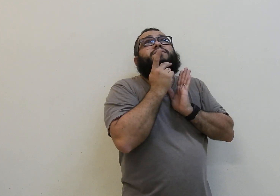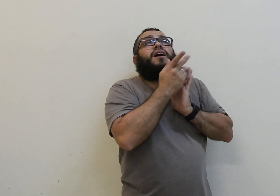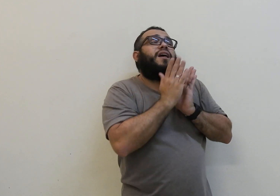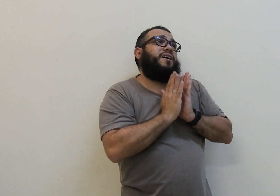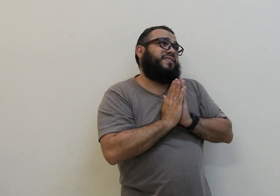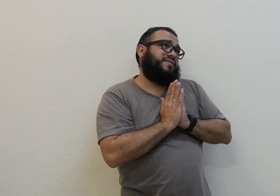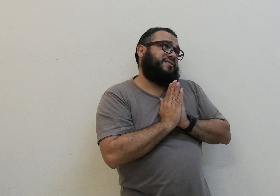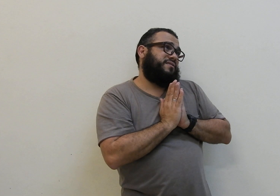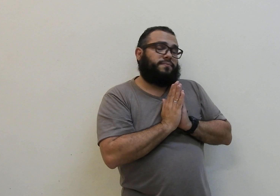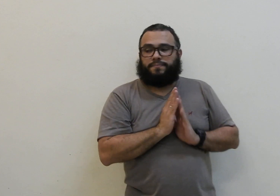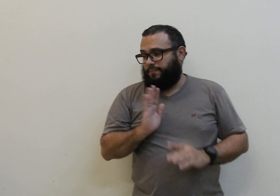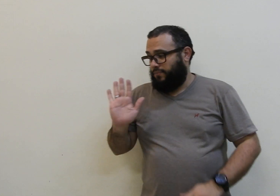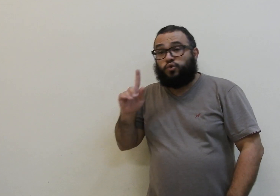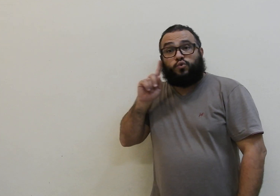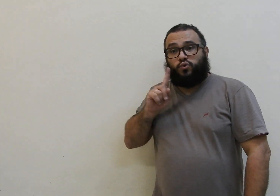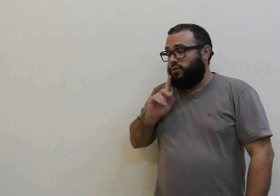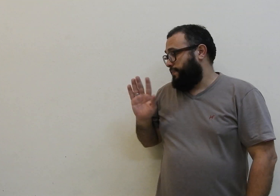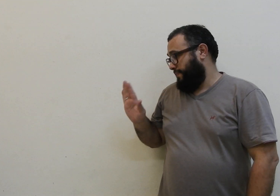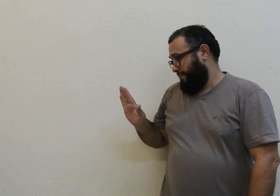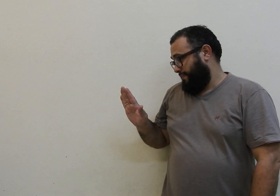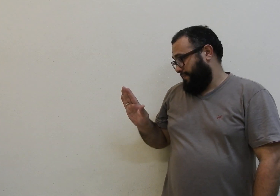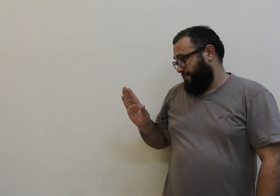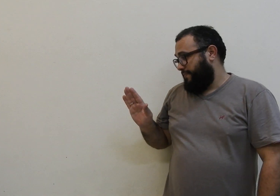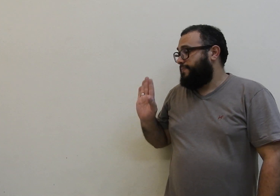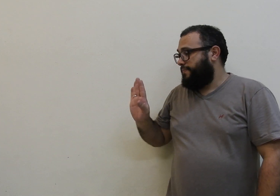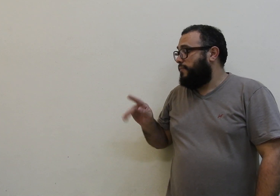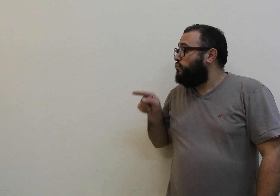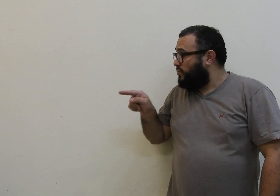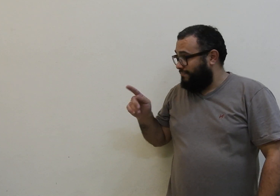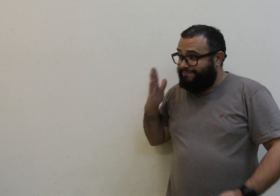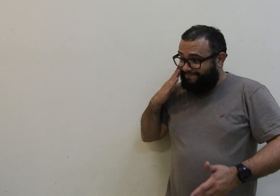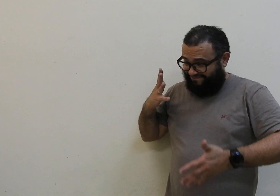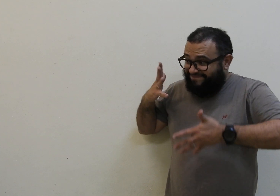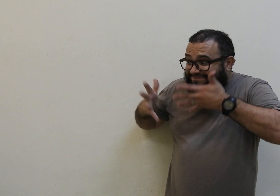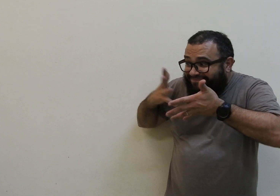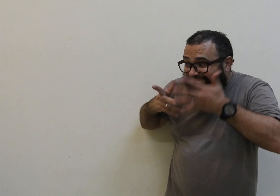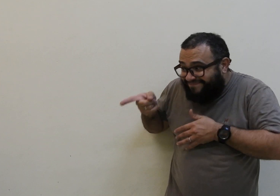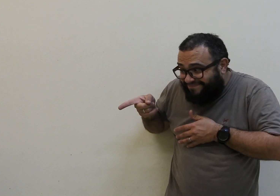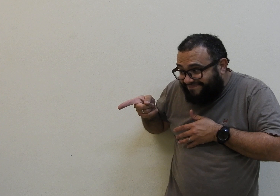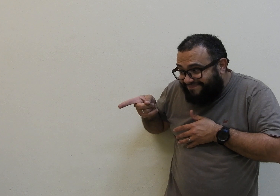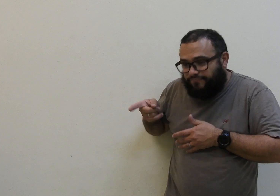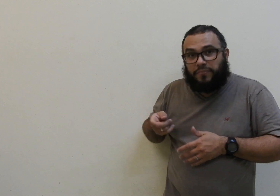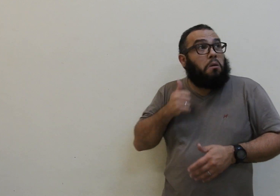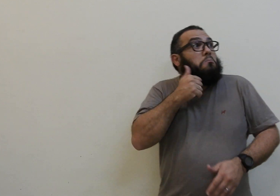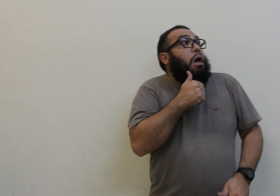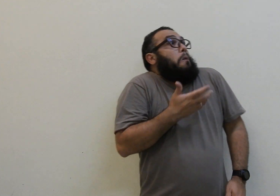menina, ela não fala. E essa menina surda revidou e disse, a senhora sabe língua de